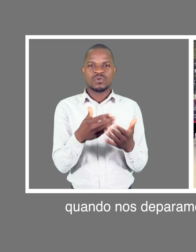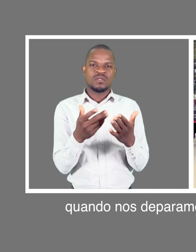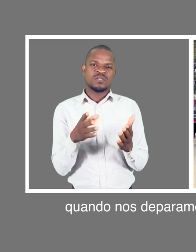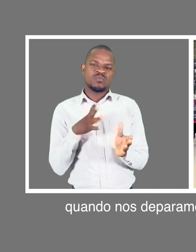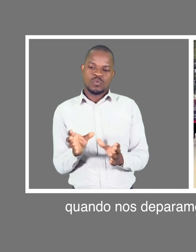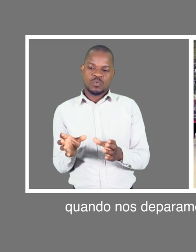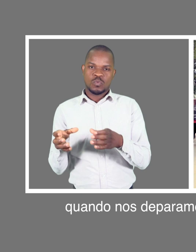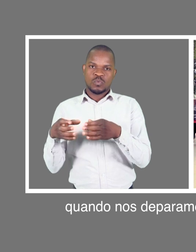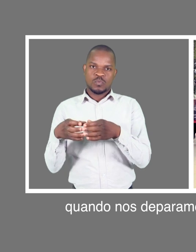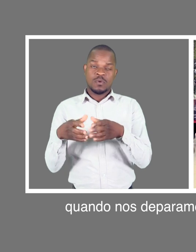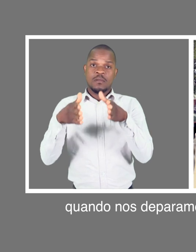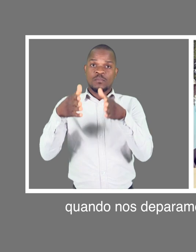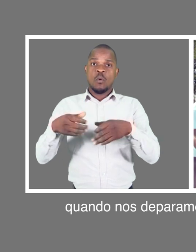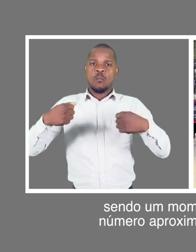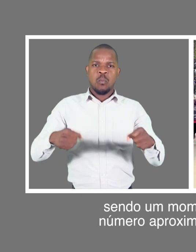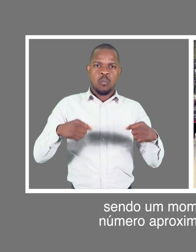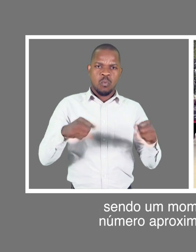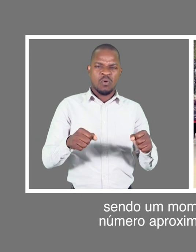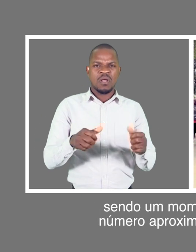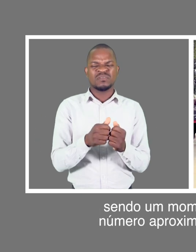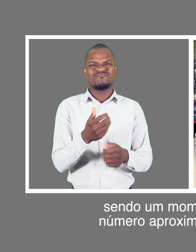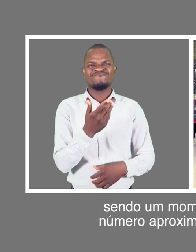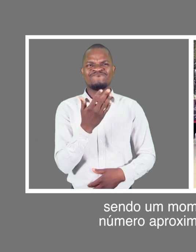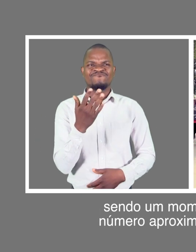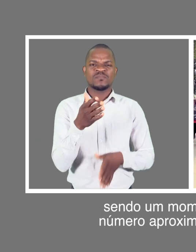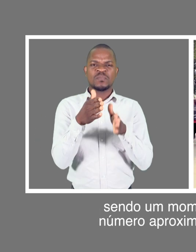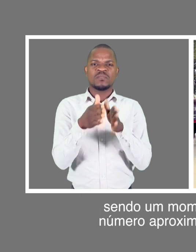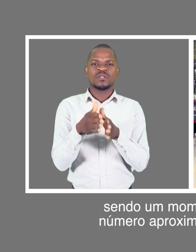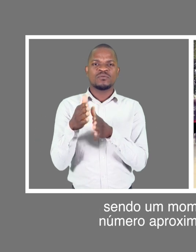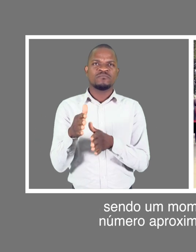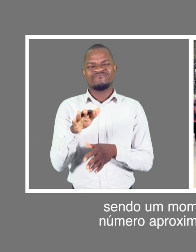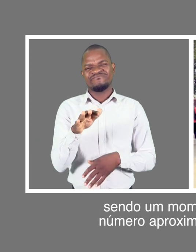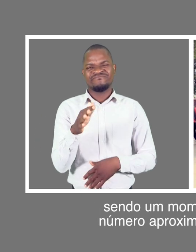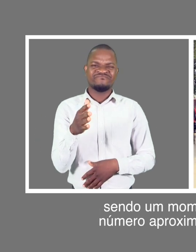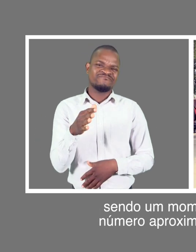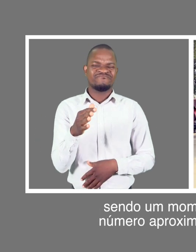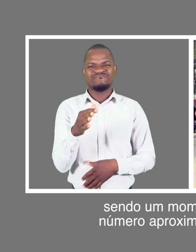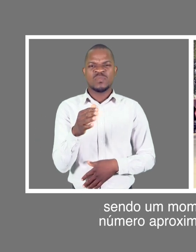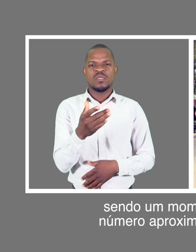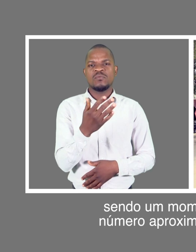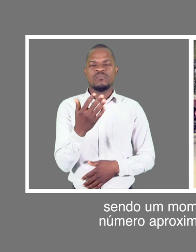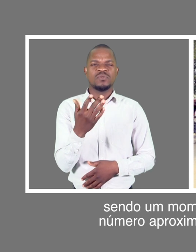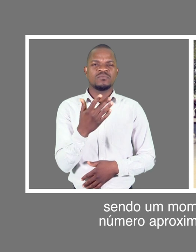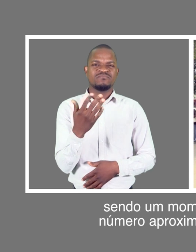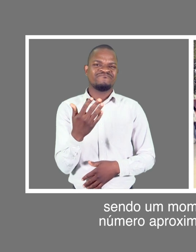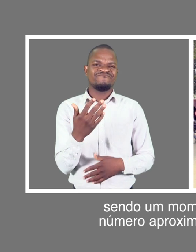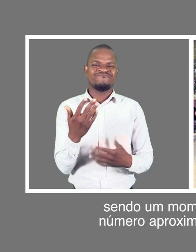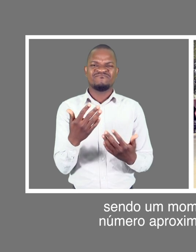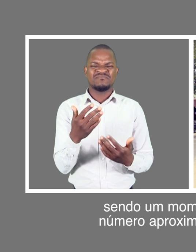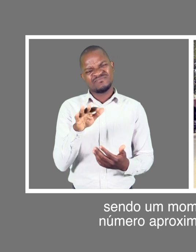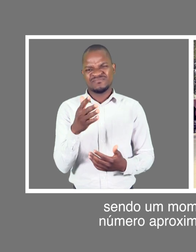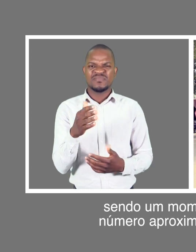nos deparamos com esse tipo de situações, sendo um movimento de motoqueiros, num número de,